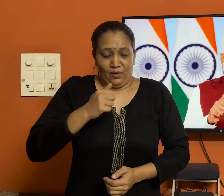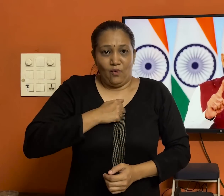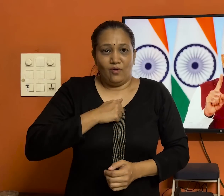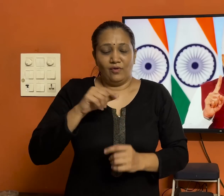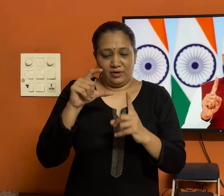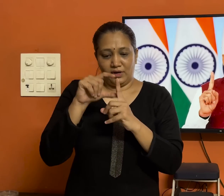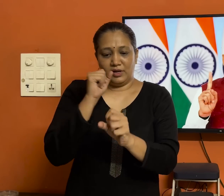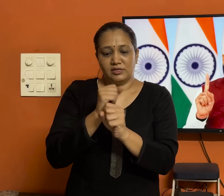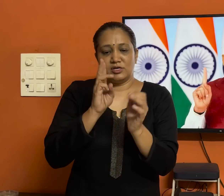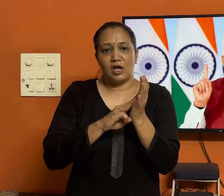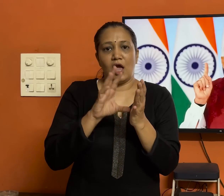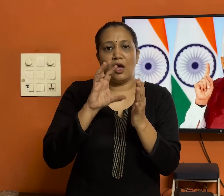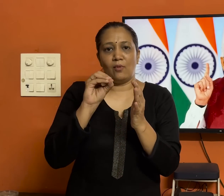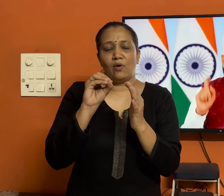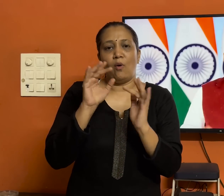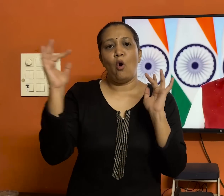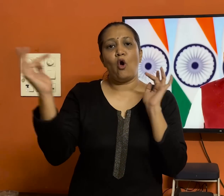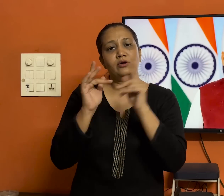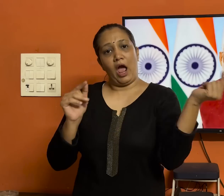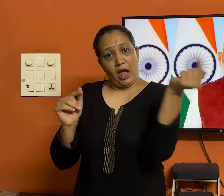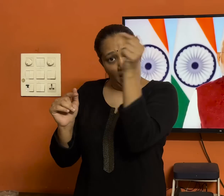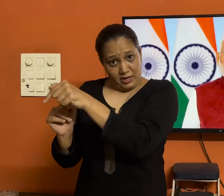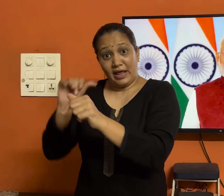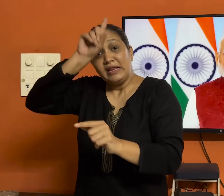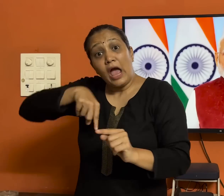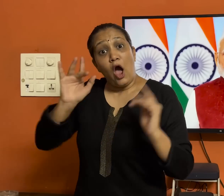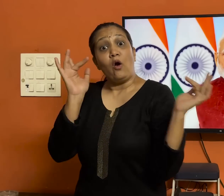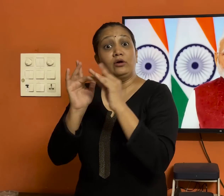हमारे डीजीएमओ को संपर्क किया।